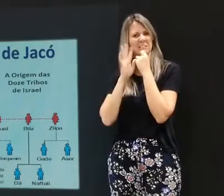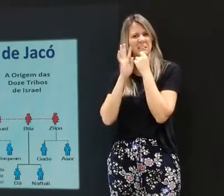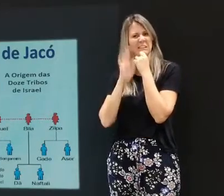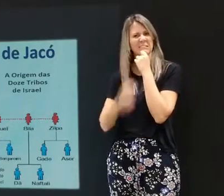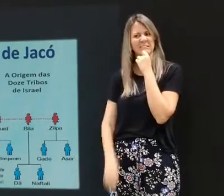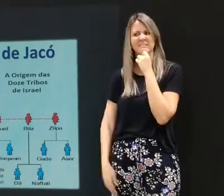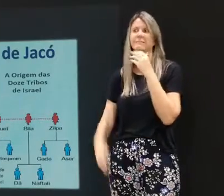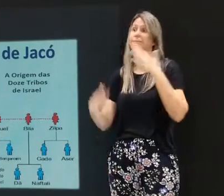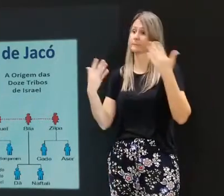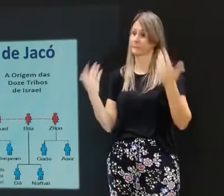atrás.